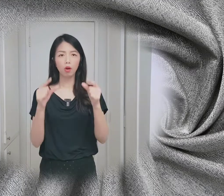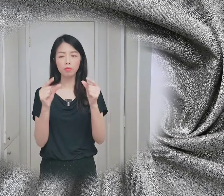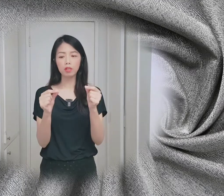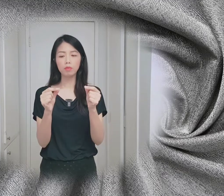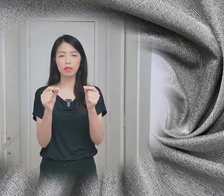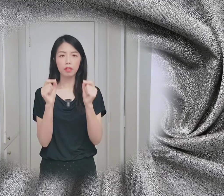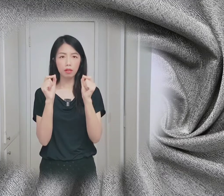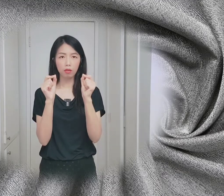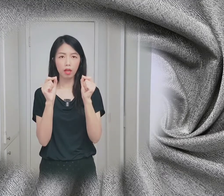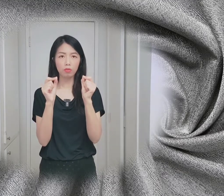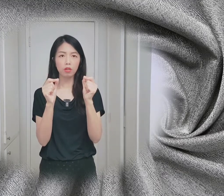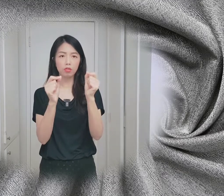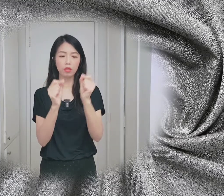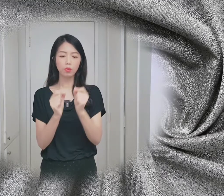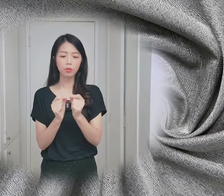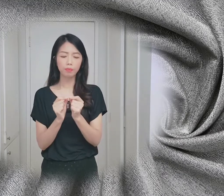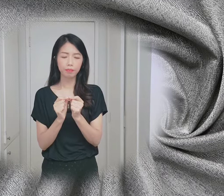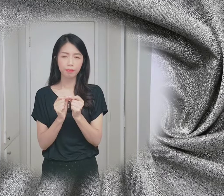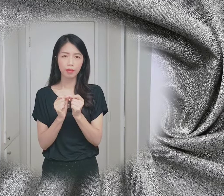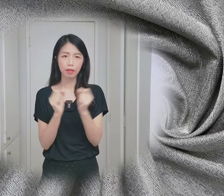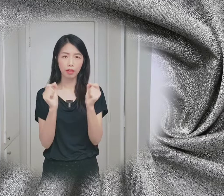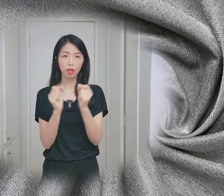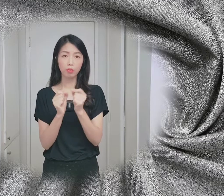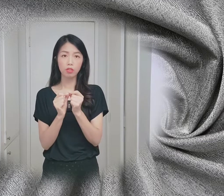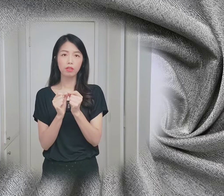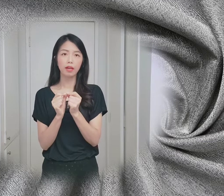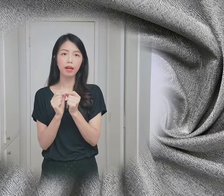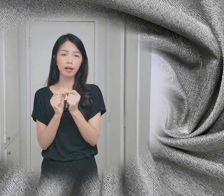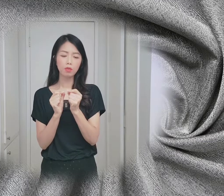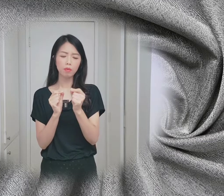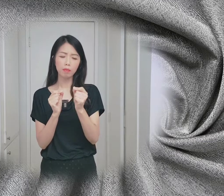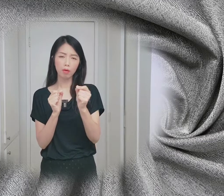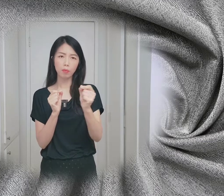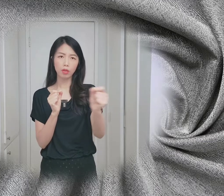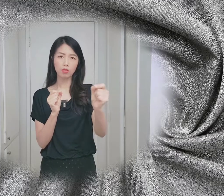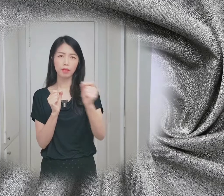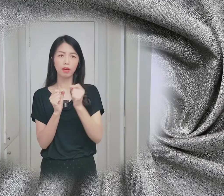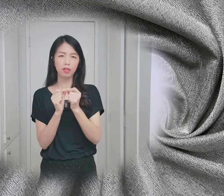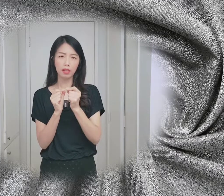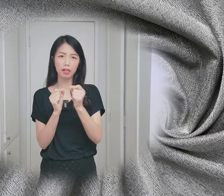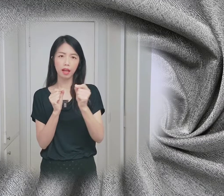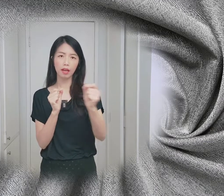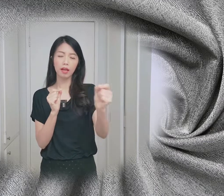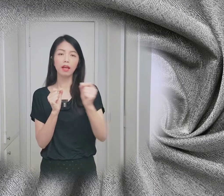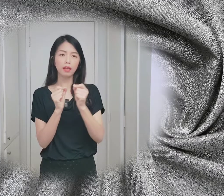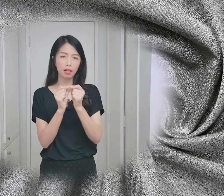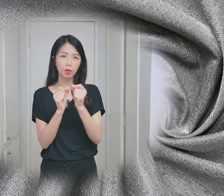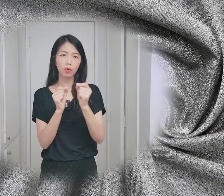수어는 엄지검지를 이렇게 붙여주시고 이렇게 붙여주셨다가 한 손만 멀리 보내주시면 돼요.